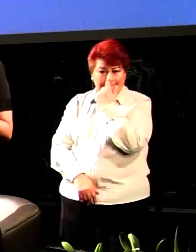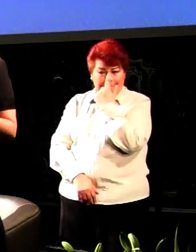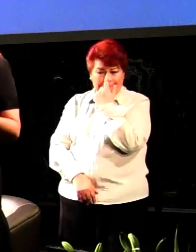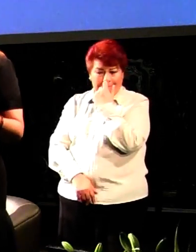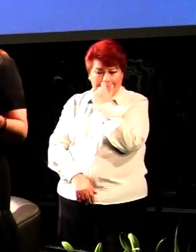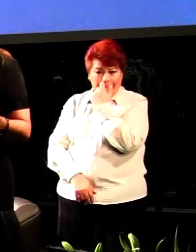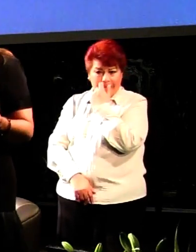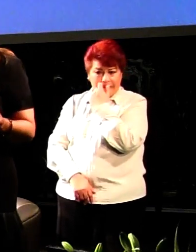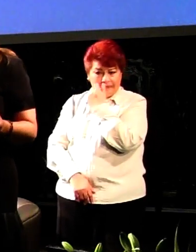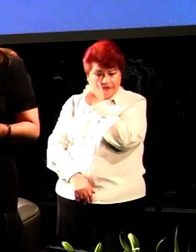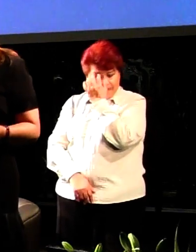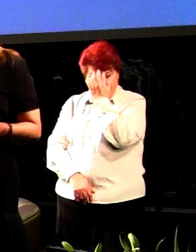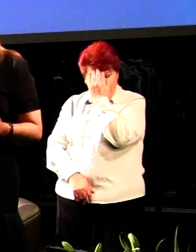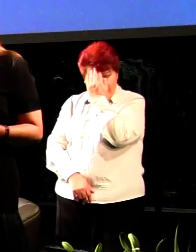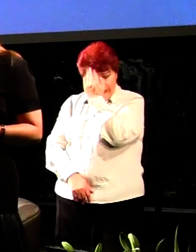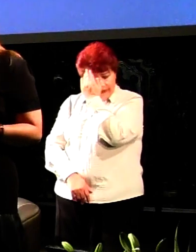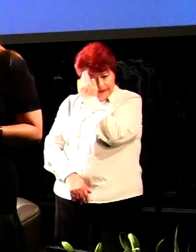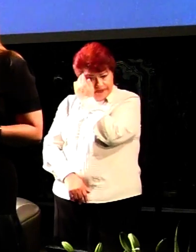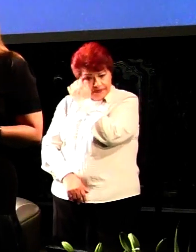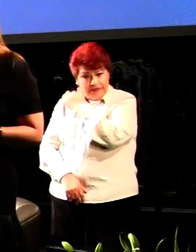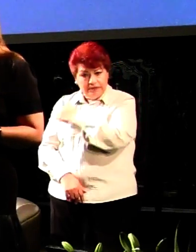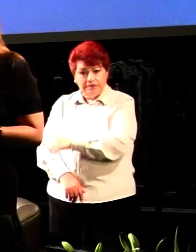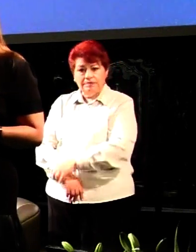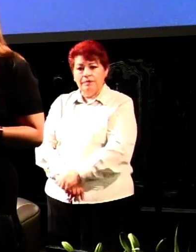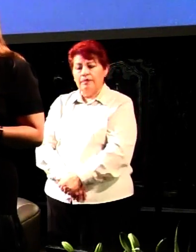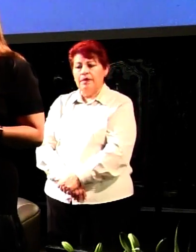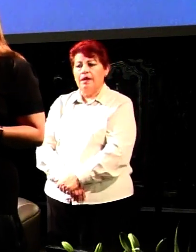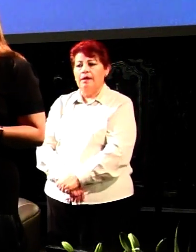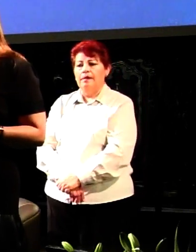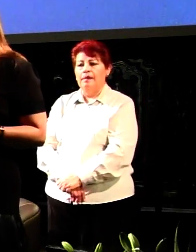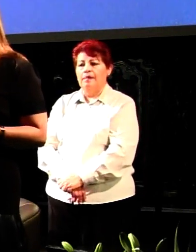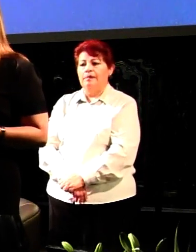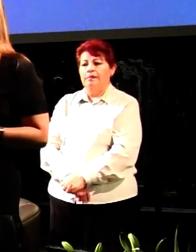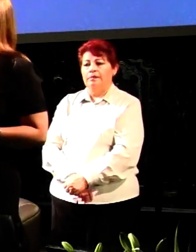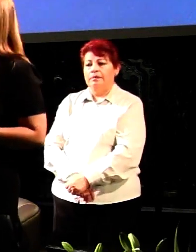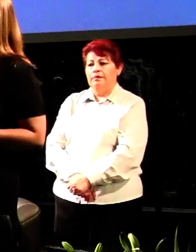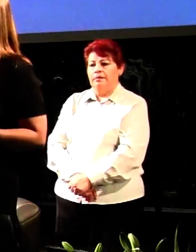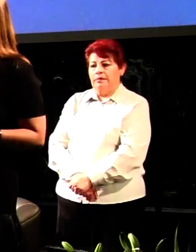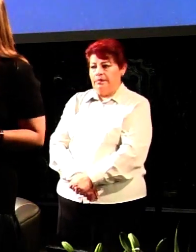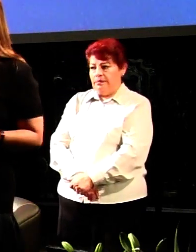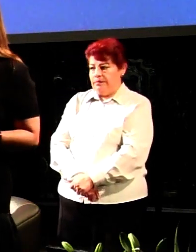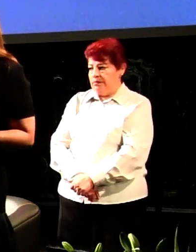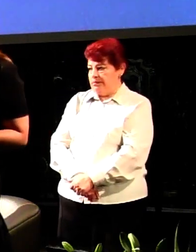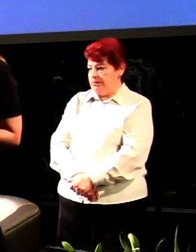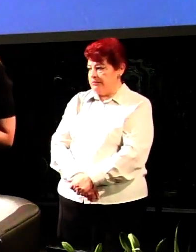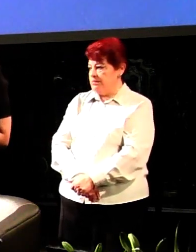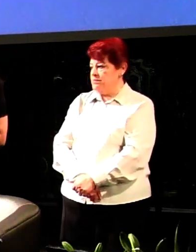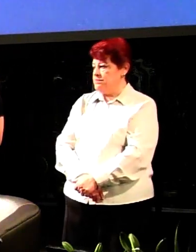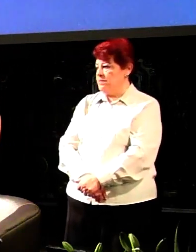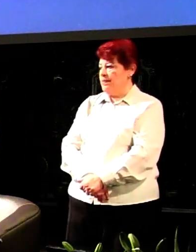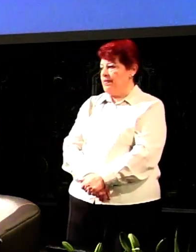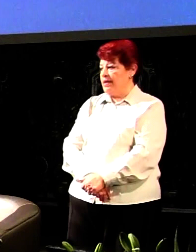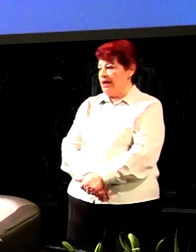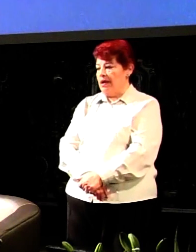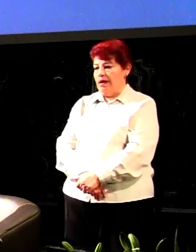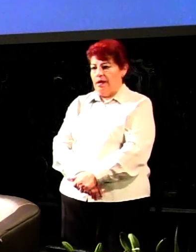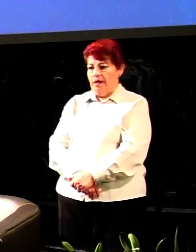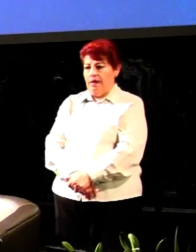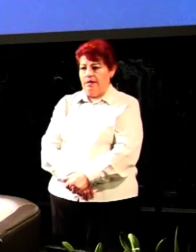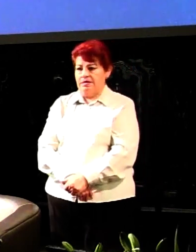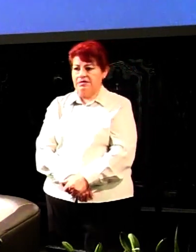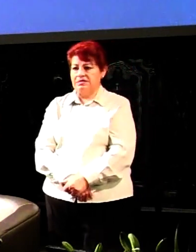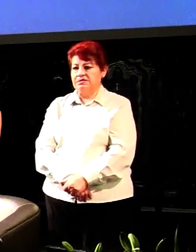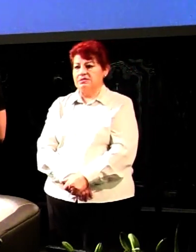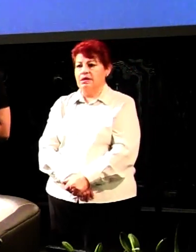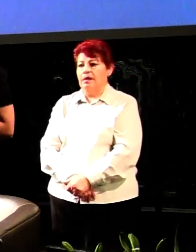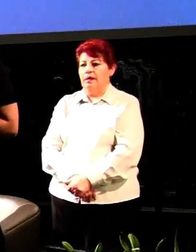situación de bullying. Se puede dar de diferentes formas de violencia. La violencia puede ser física, por medio de